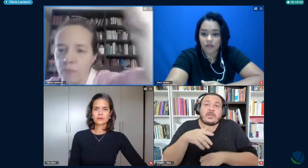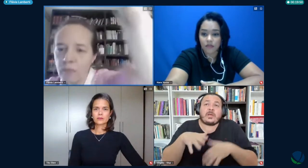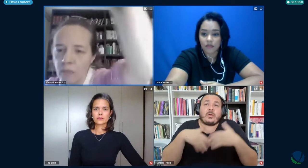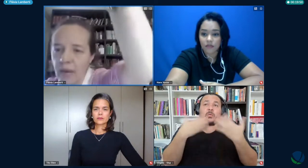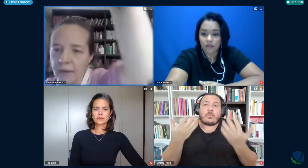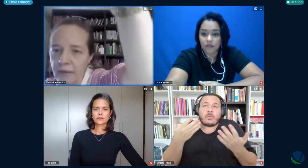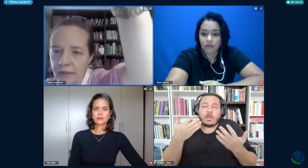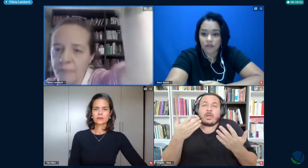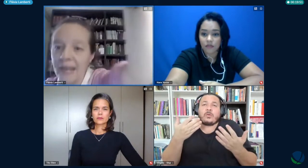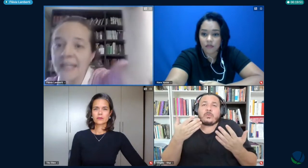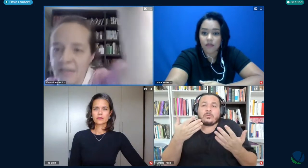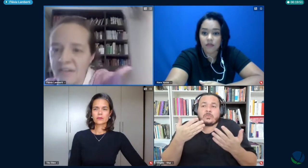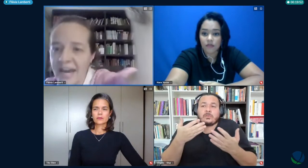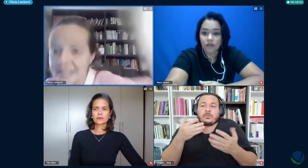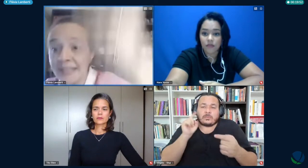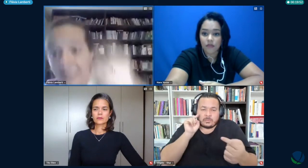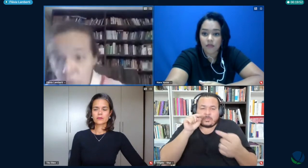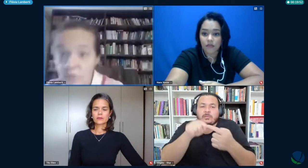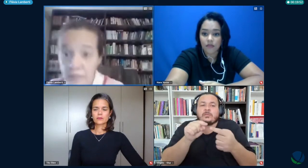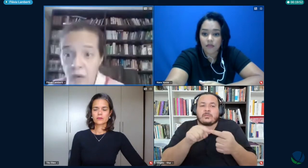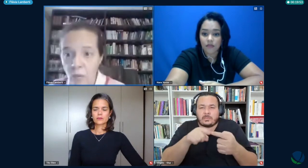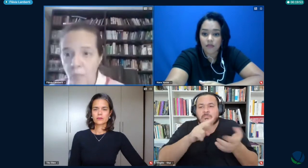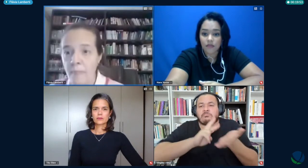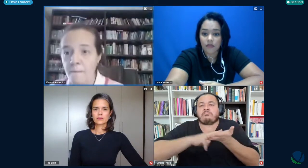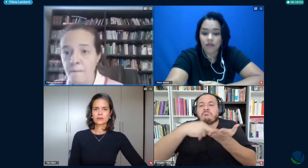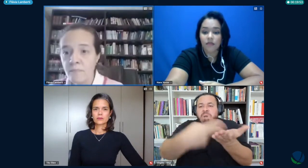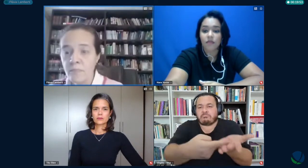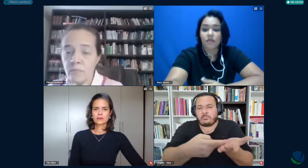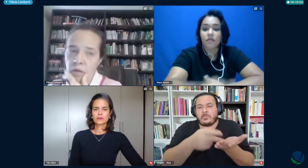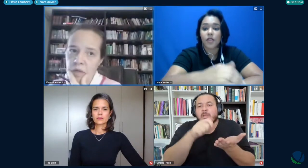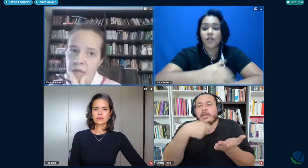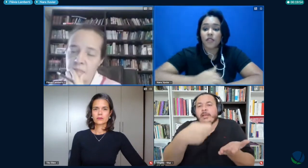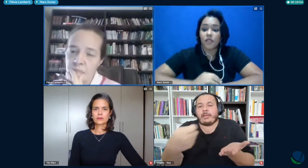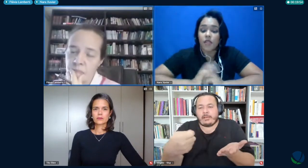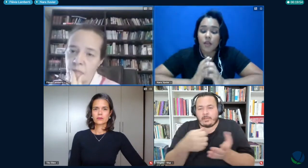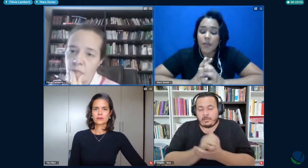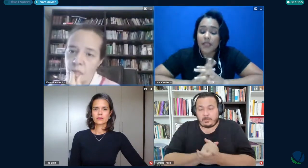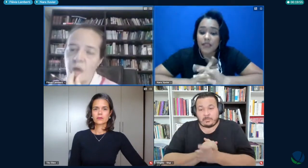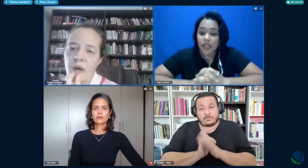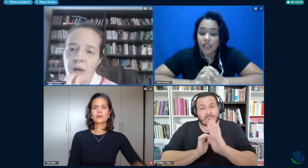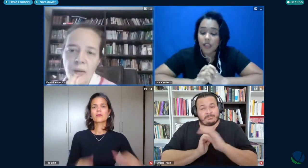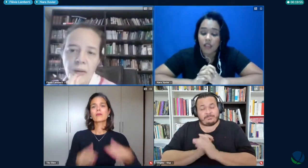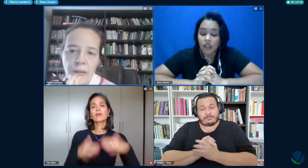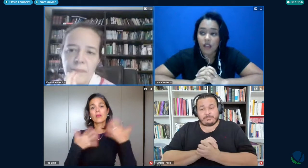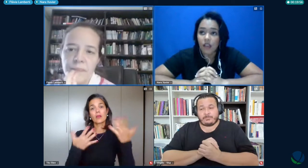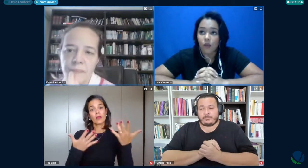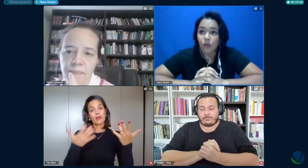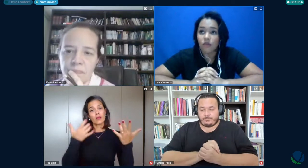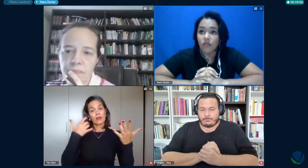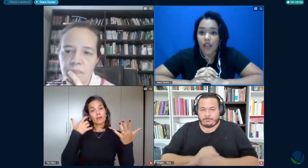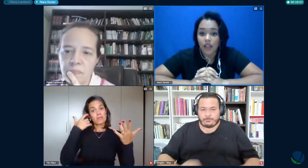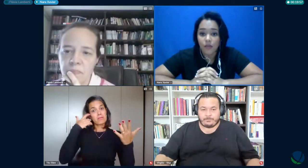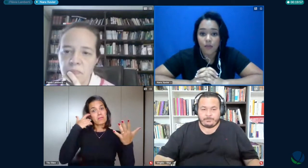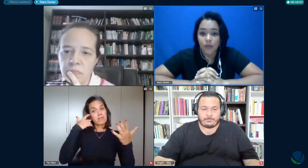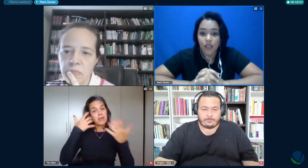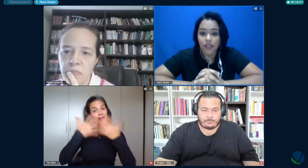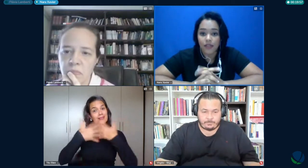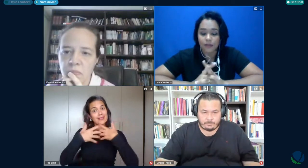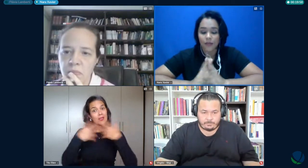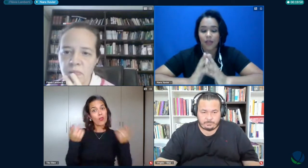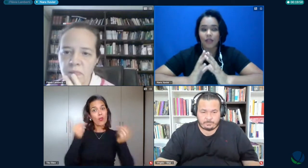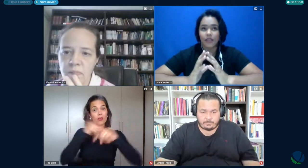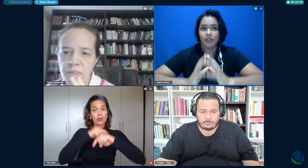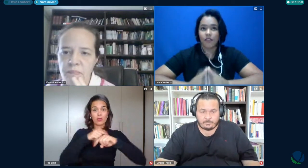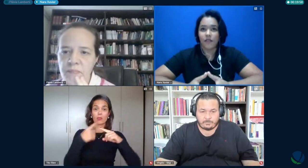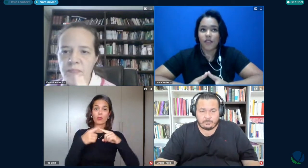qual, né, para quem vai essa tradução. Né? Professora, eu pensei, é o contrário, porque,